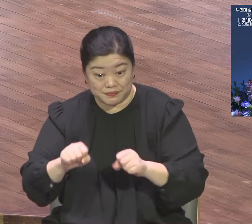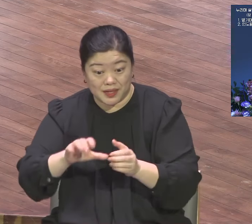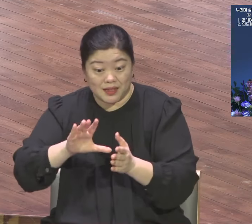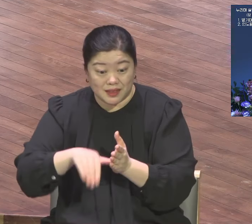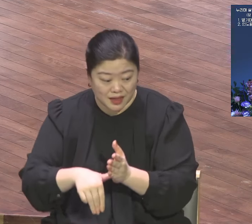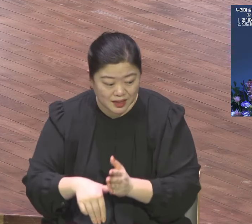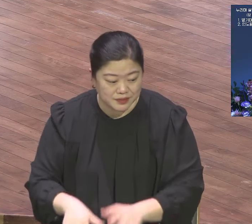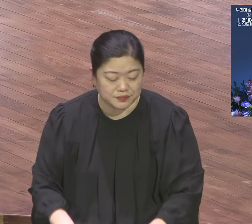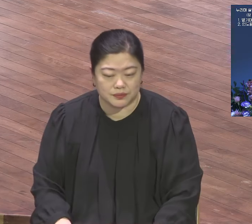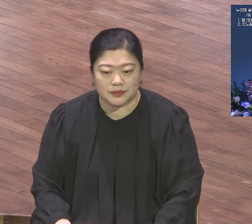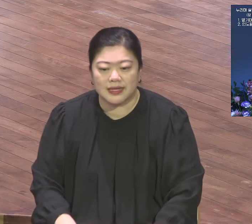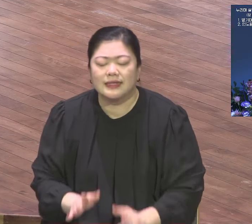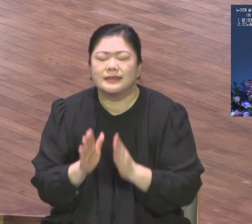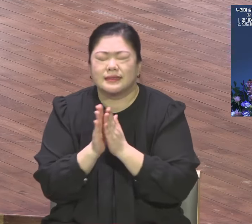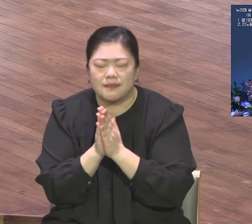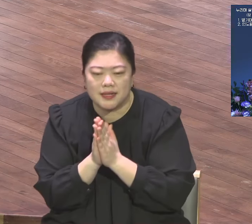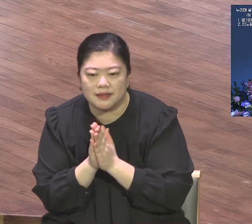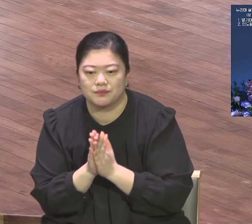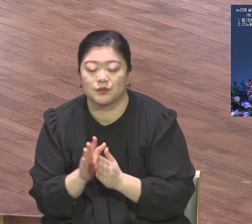생똥꼬죽 펴지 마세요.